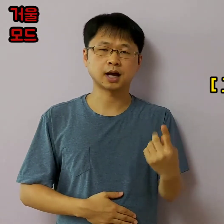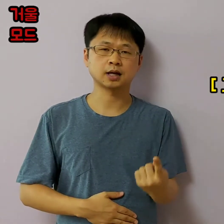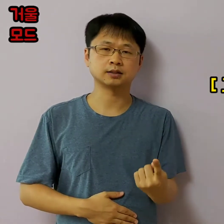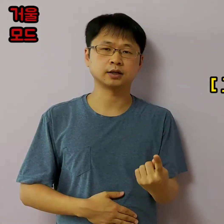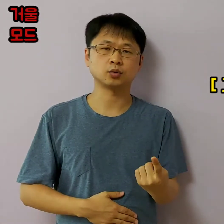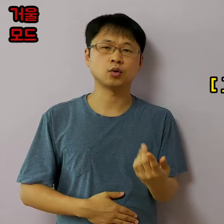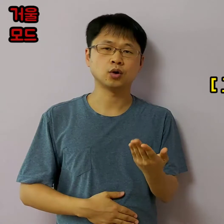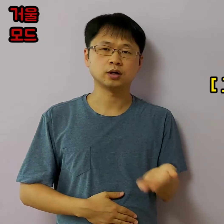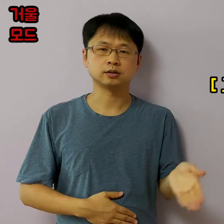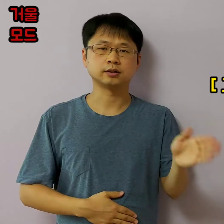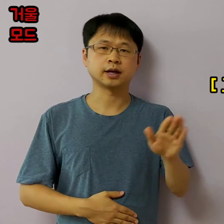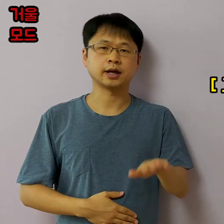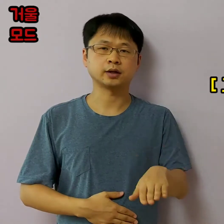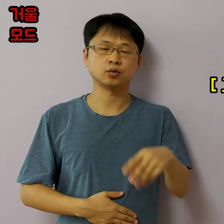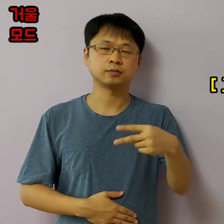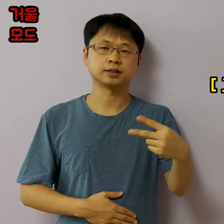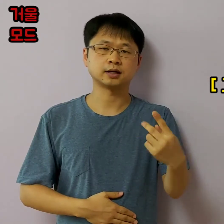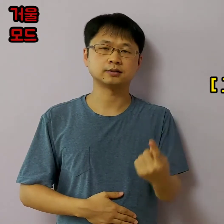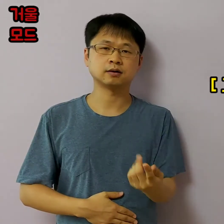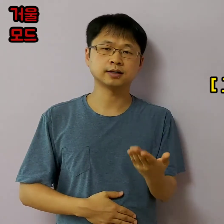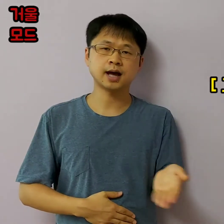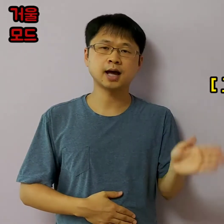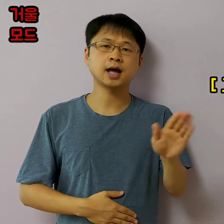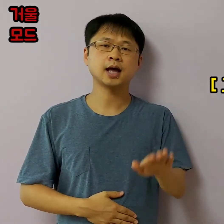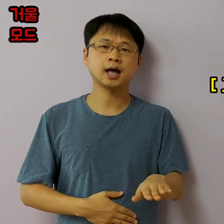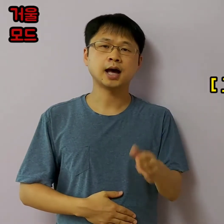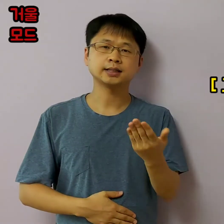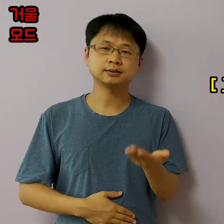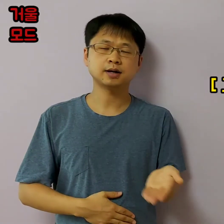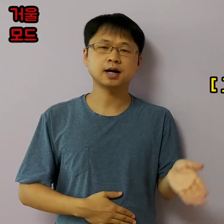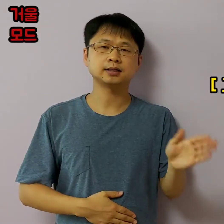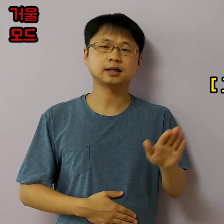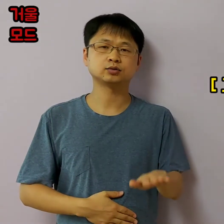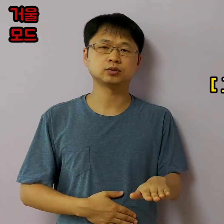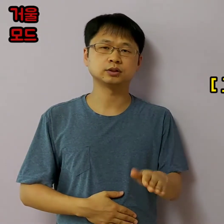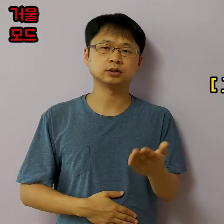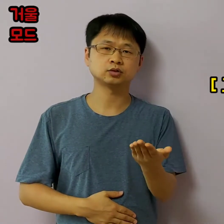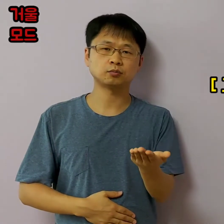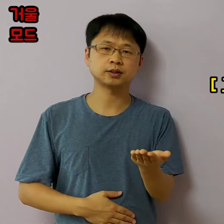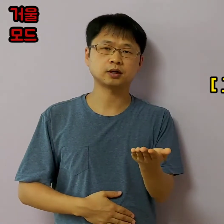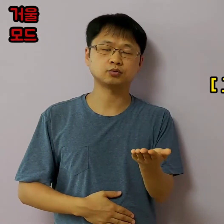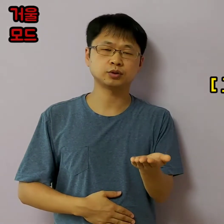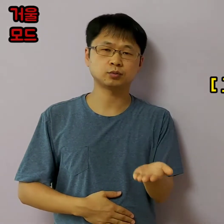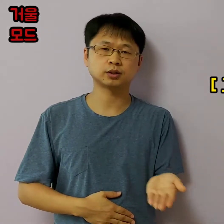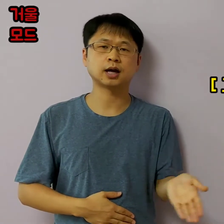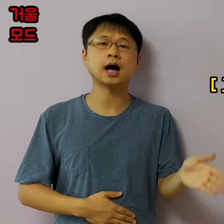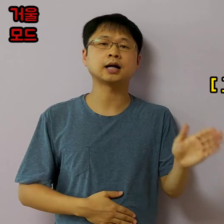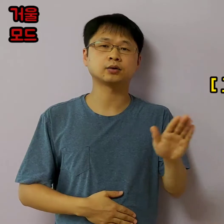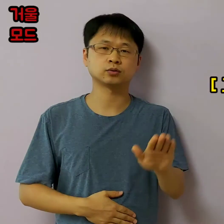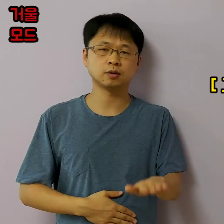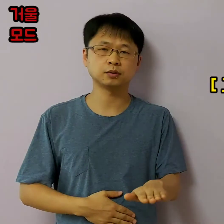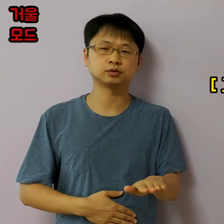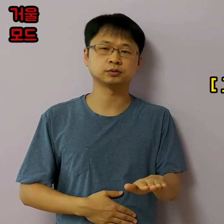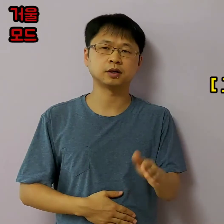됩니다. 그래도입니다. 그러나 하지만이라는 수어는 손바닥을 위로 보다가 아래로